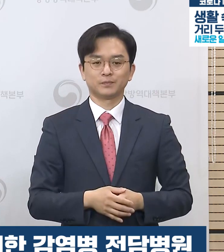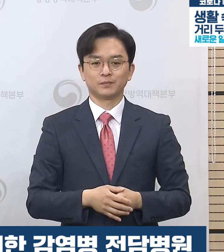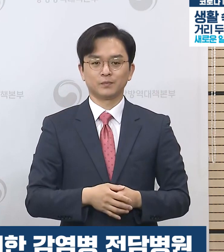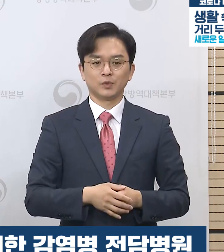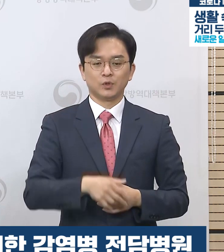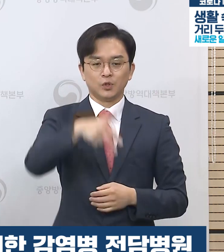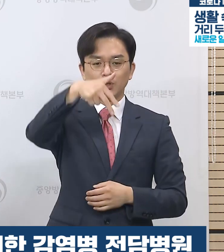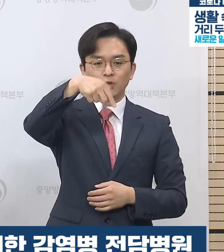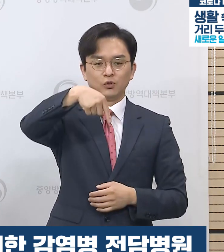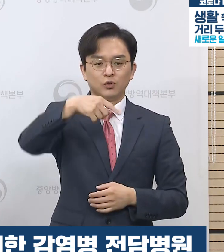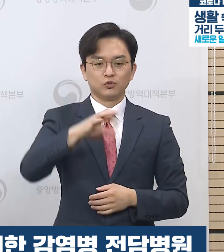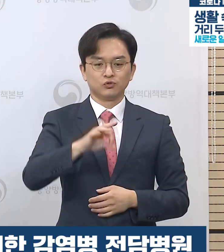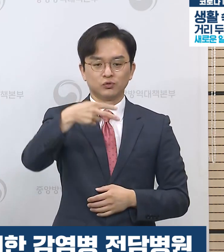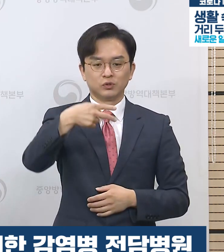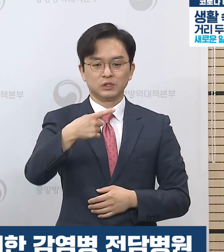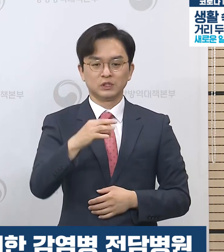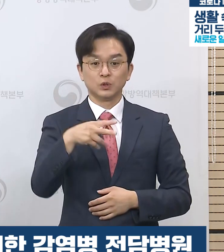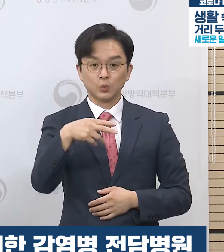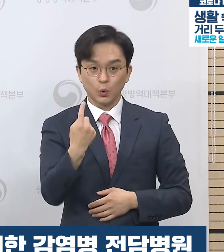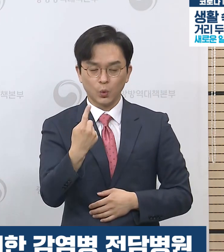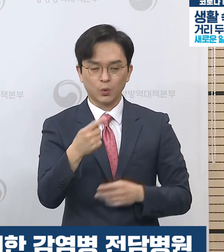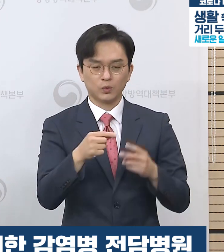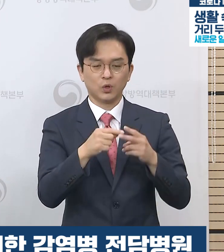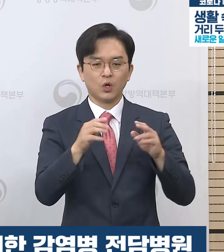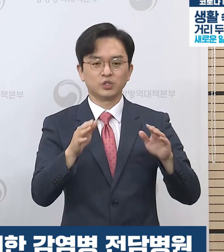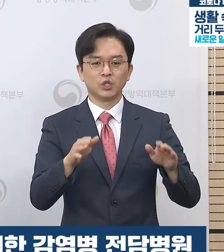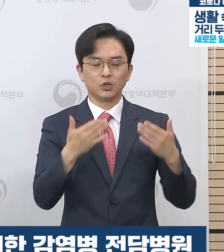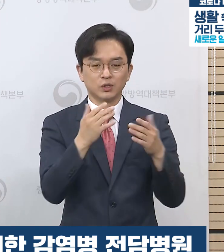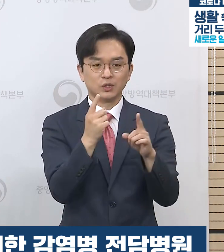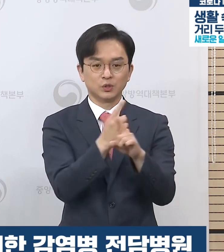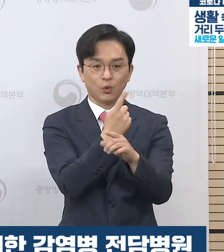위한 감염병 전담병원은 현재 총